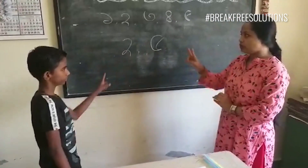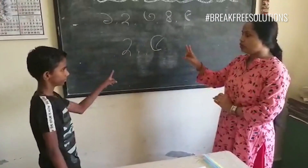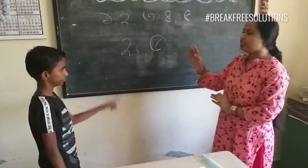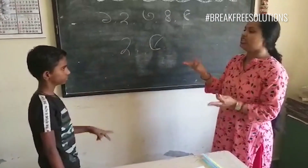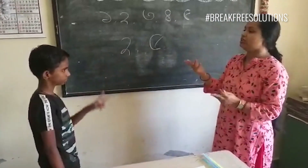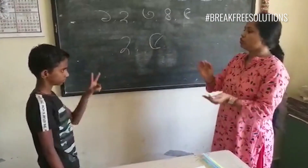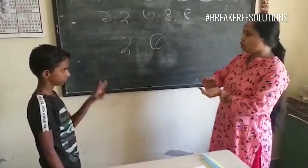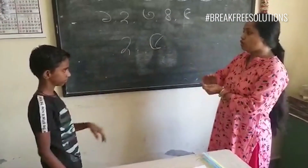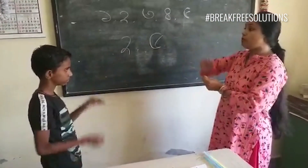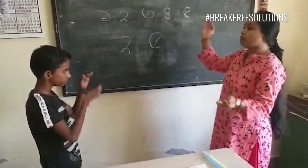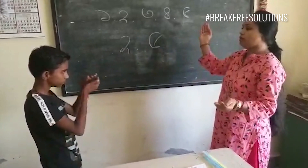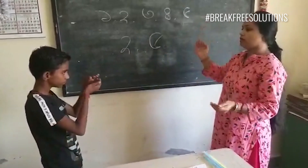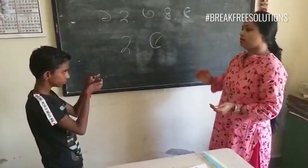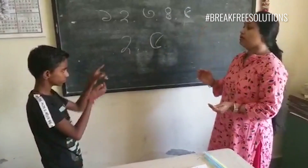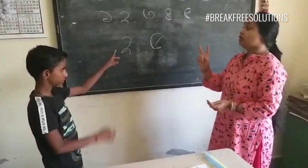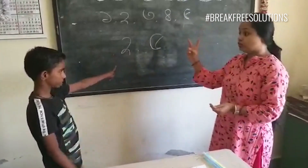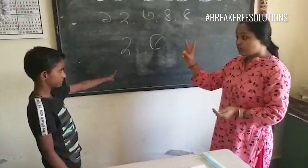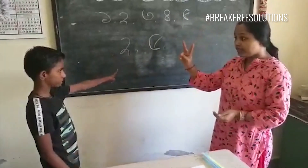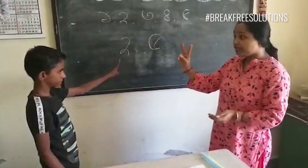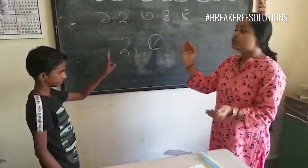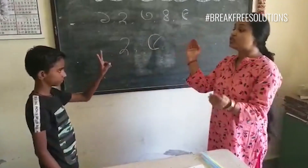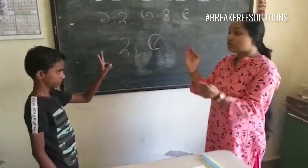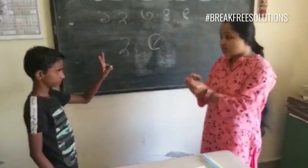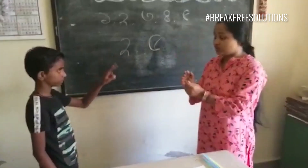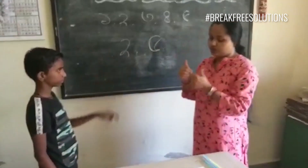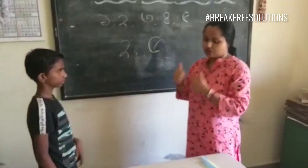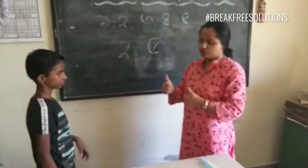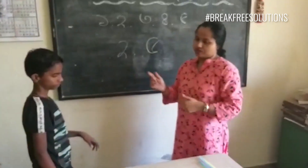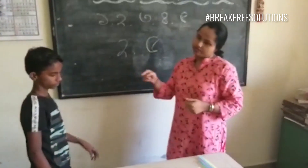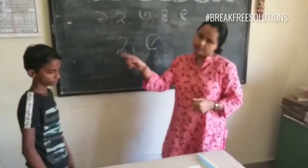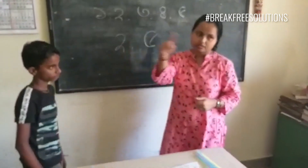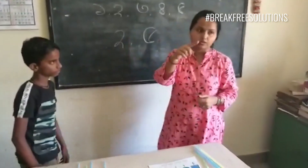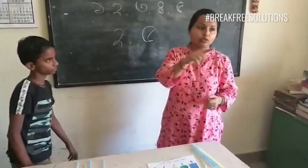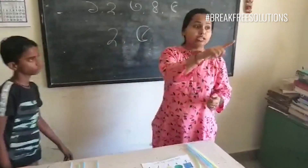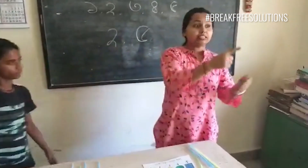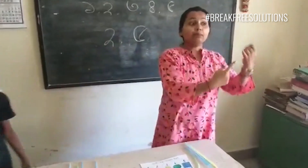2 কি ছোট না বড়? 2 ছোট, গুড। তো তাকমিনা,